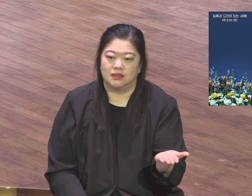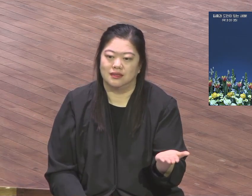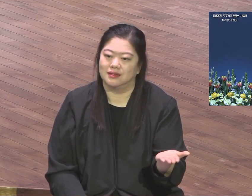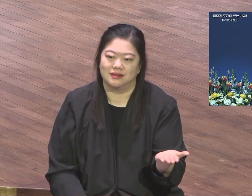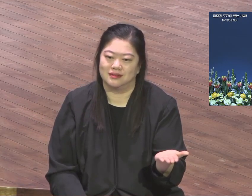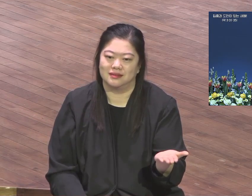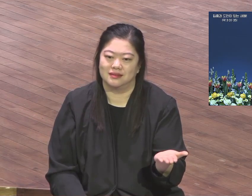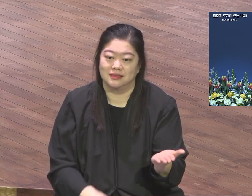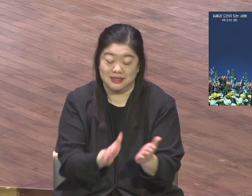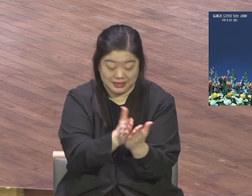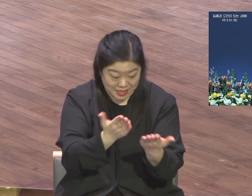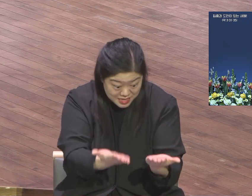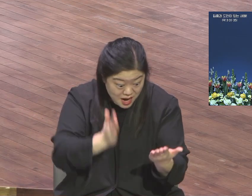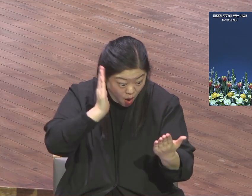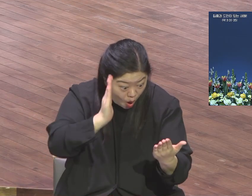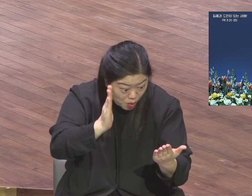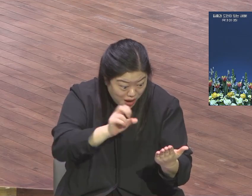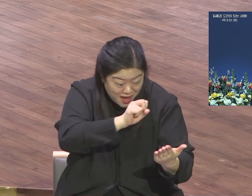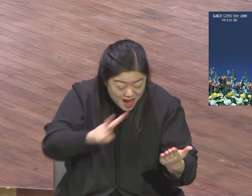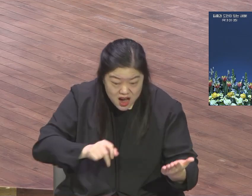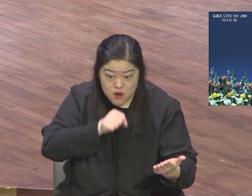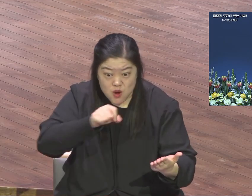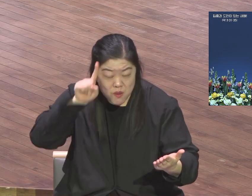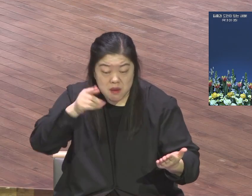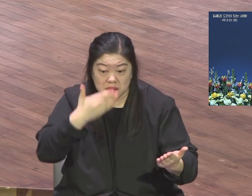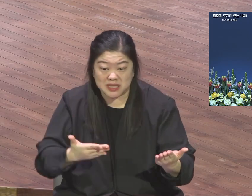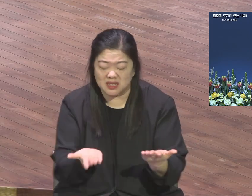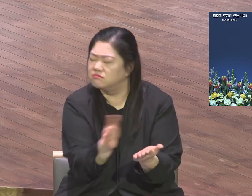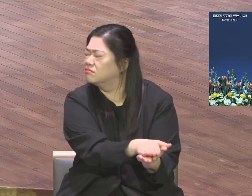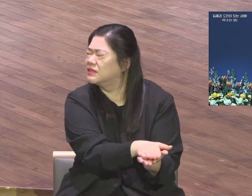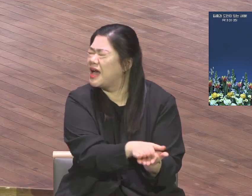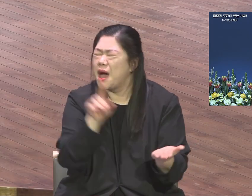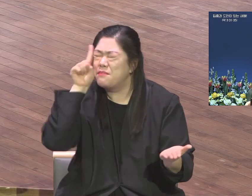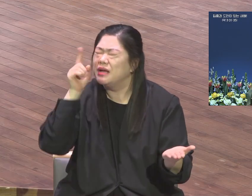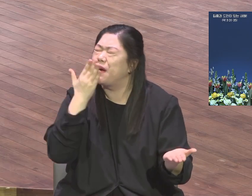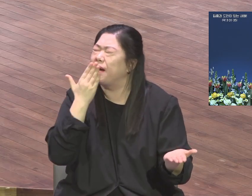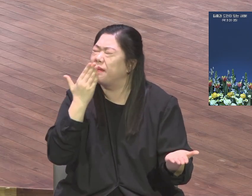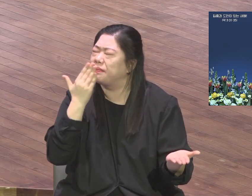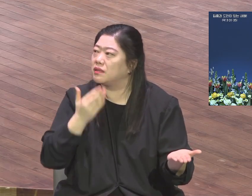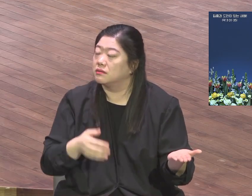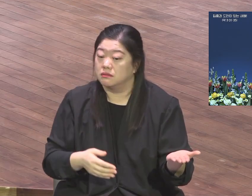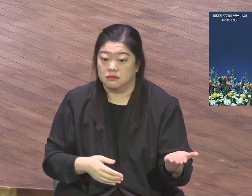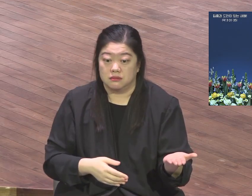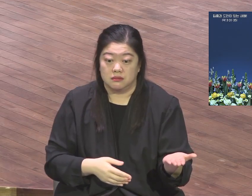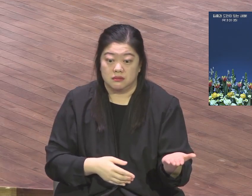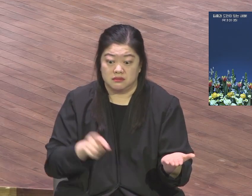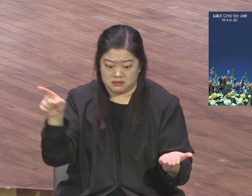없어요. 별 차이가 없다니까. 얼마나 열정 가지고 집중하느냐 이 차이지.